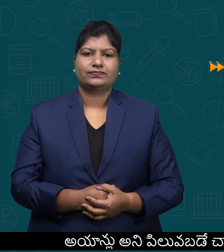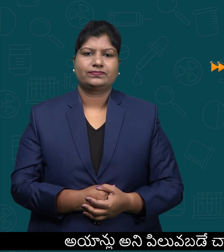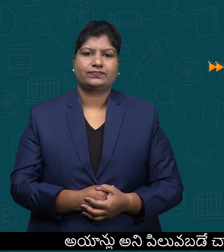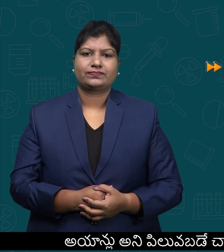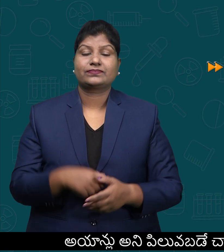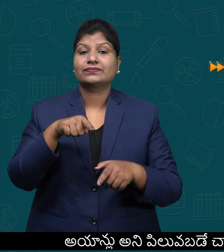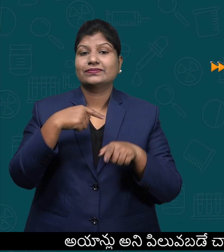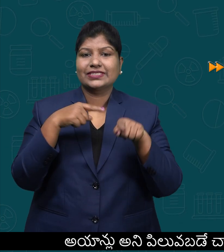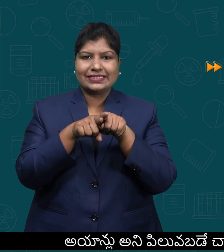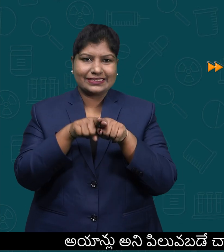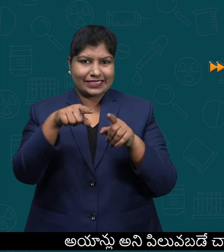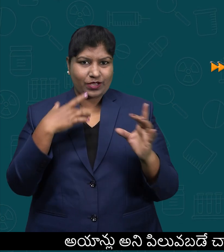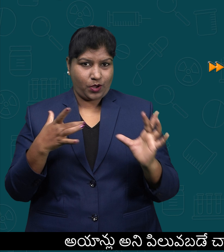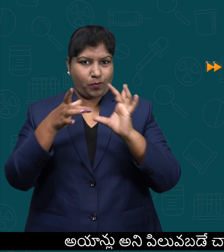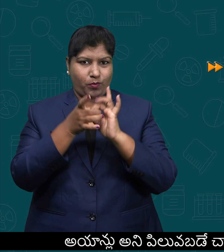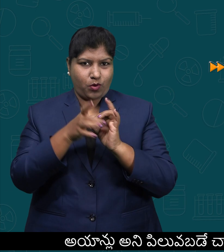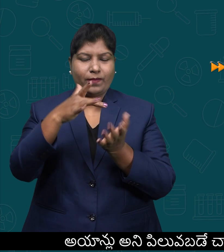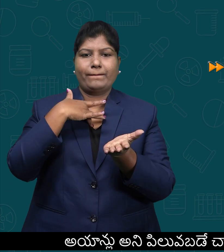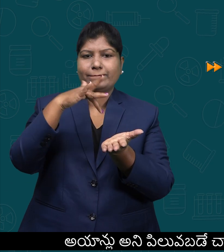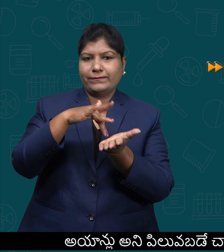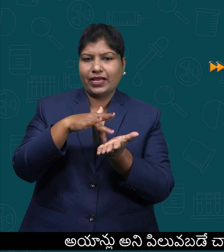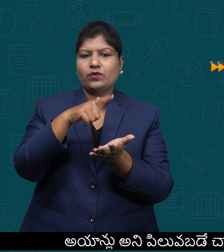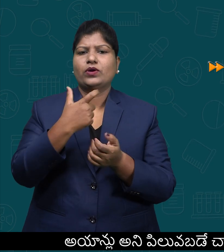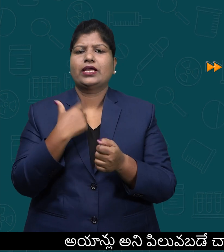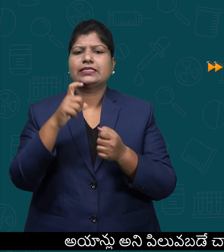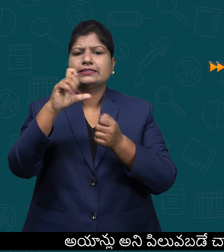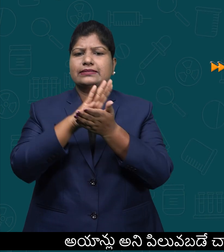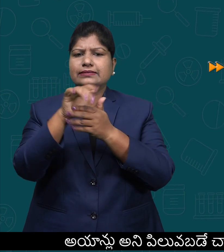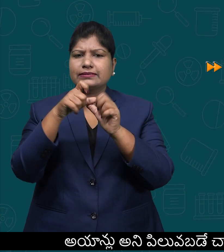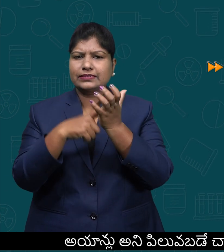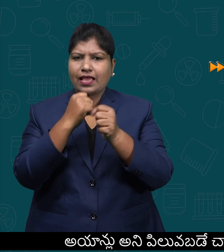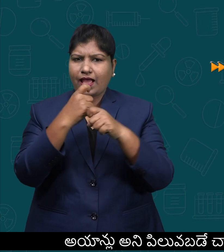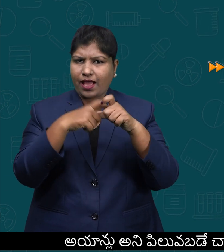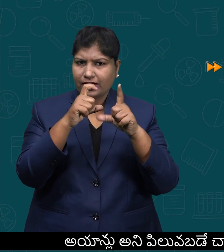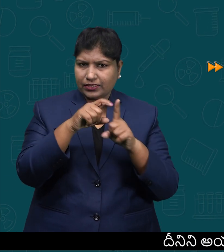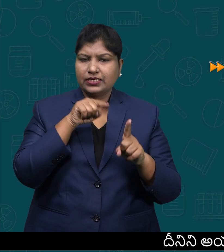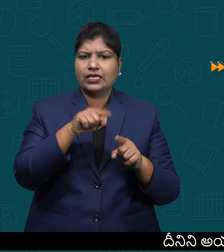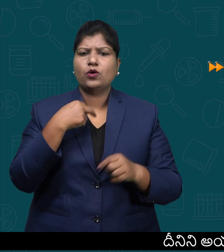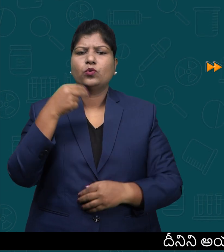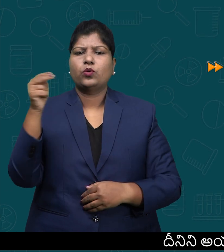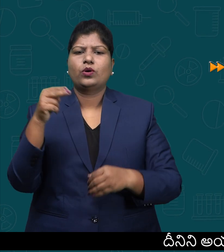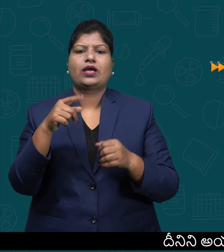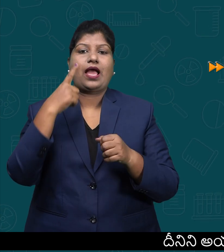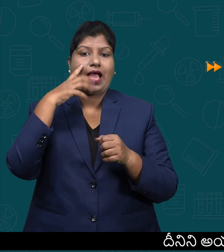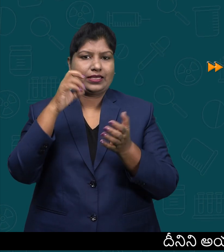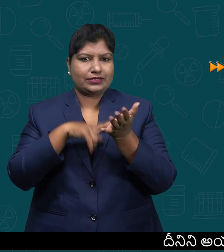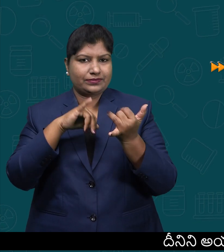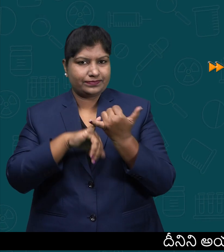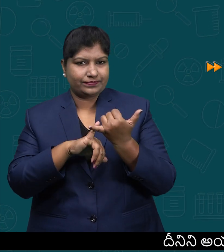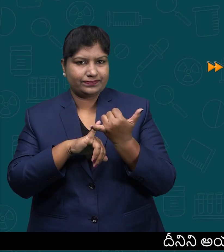అయాన్లు అని పిలువబడే చార్జ్డ్ కణాల మధ్య ఈ బంధం ఉన్నందున దీనిని అయానిక్ బంధం అంటారు.